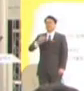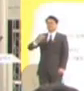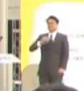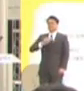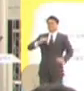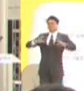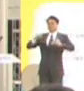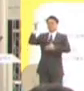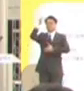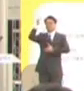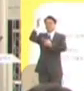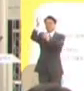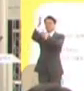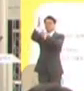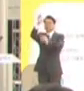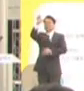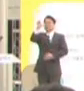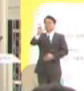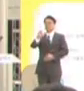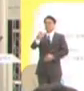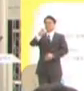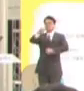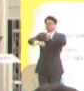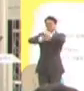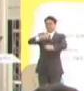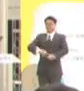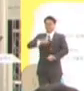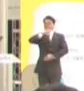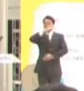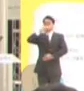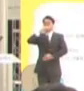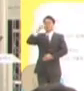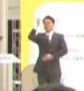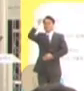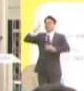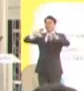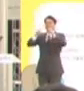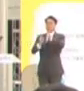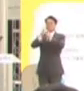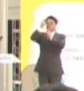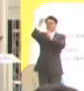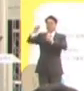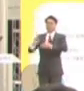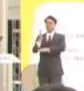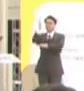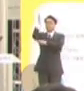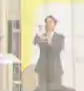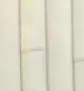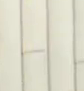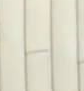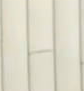나는 자랑스러운 태극기 앞에 자유롭고 정의로운 대한민국의 무궁한 영광을